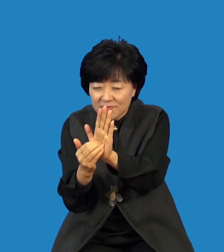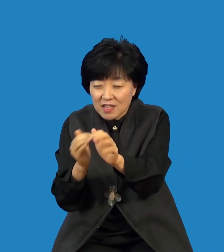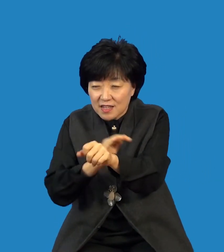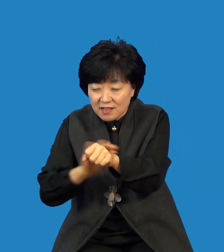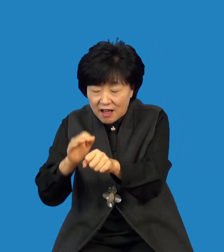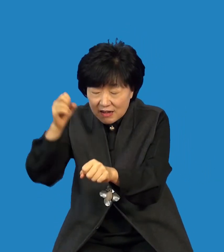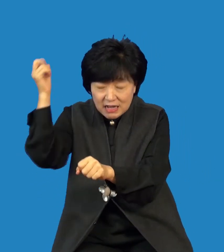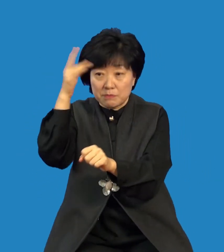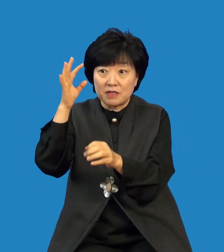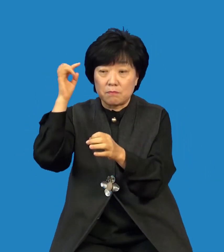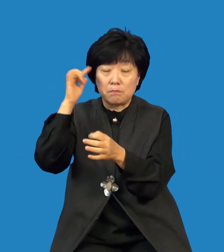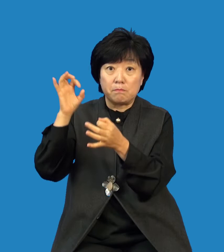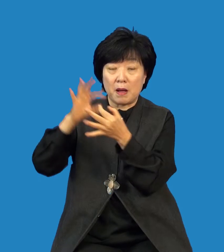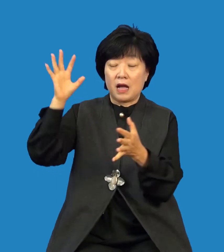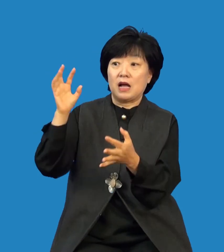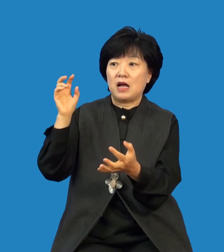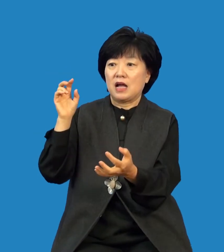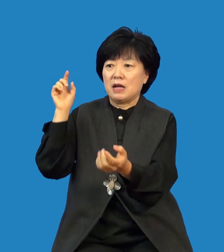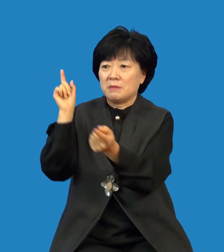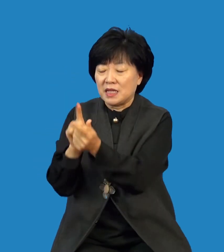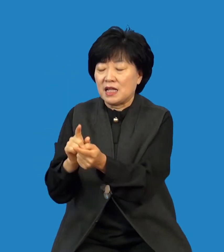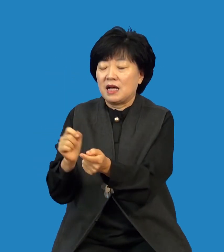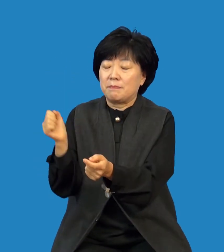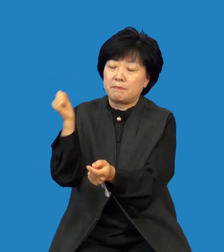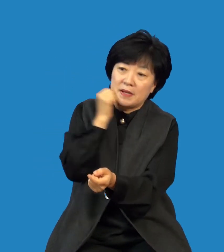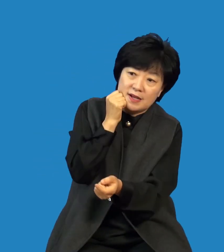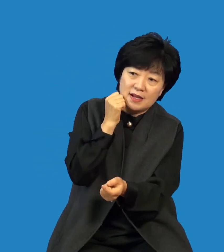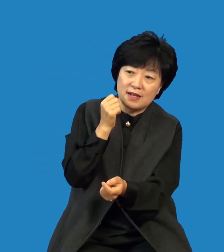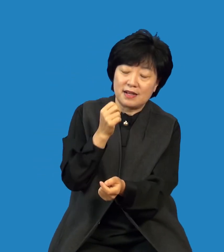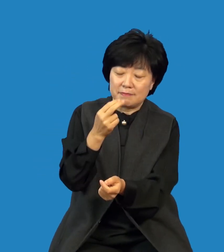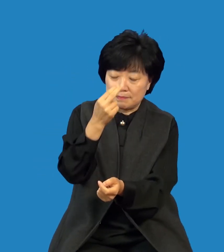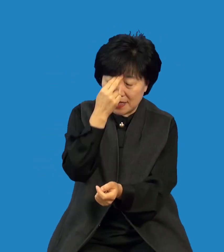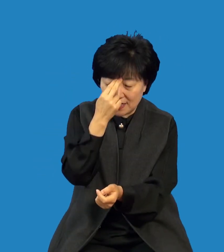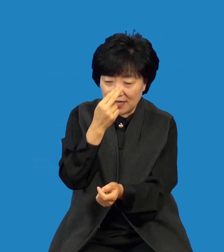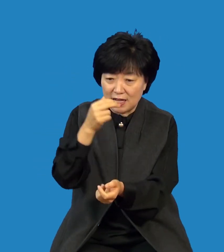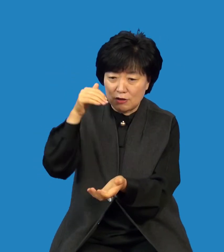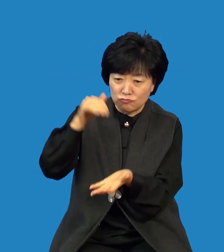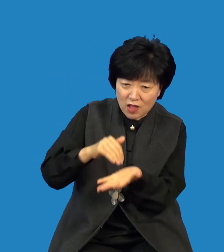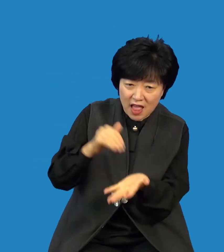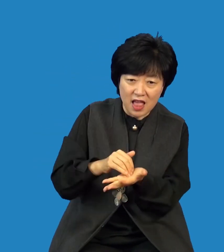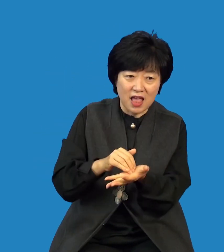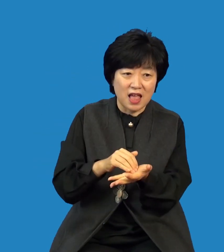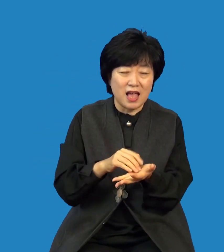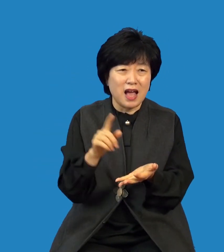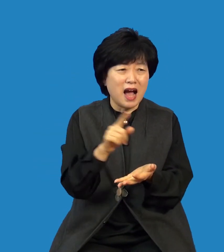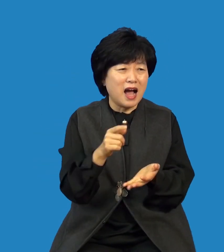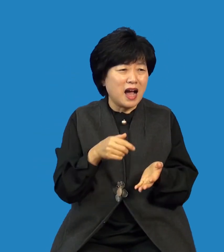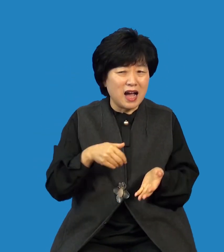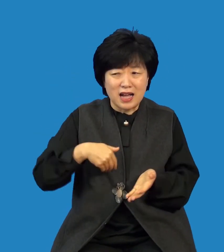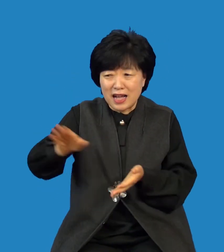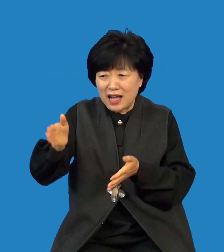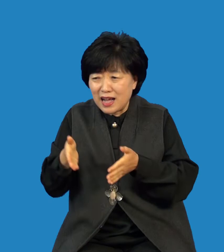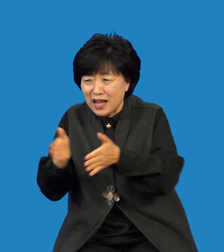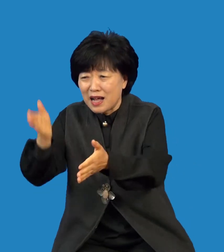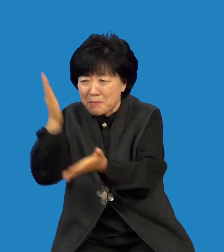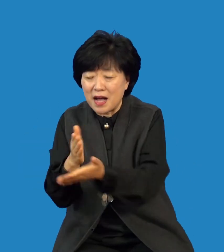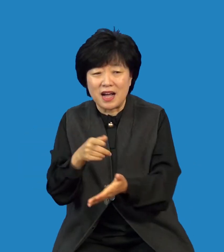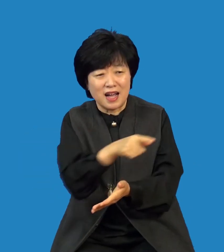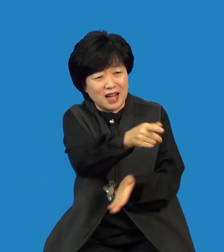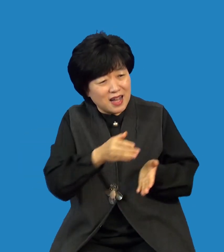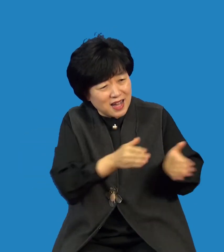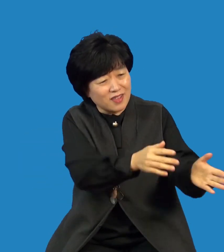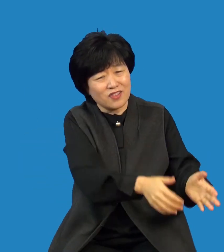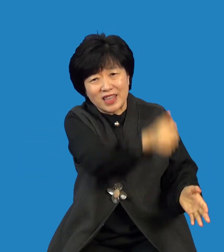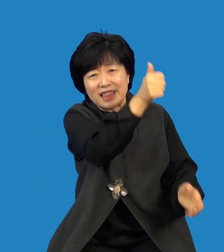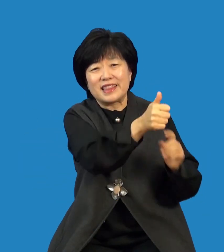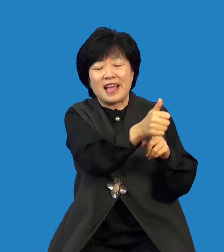생각했는데 가보면 일로 오는 게 아니었는데 그때 그 선택을 했어야 되는데 후회가 남고, 사람은요 자기가 조종관을 잡고 있으면 우리 삶